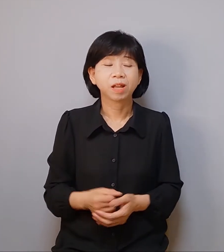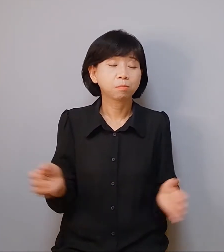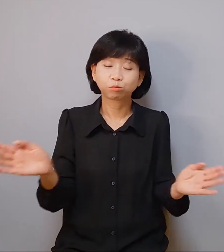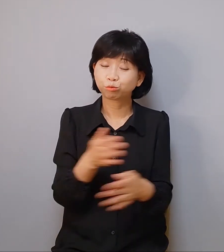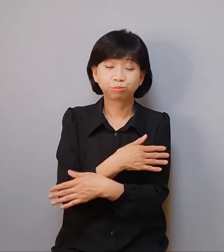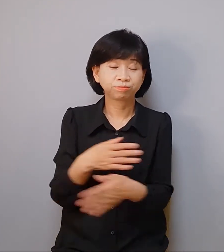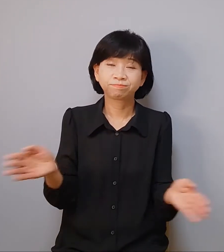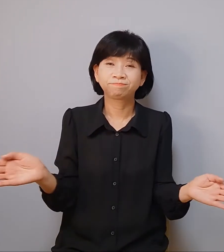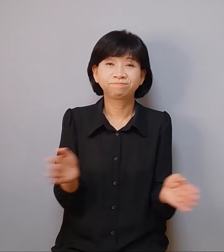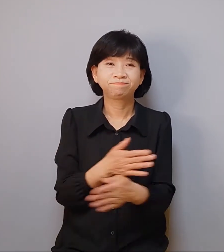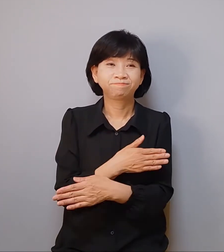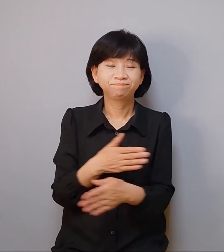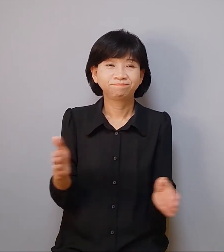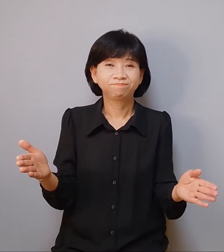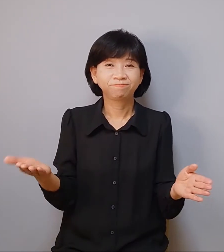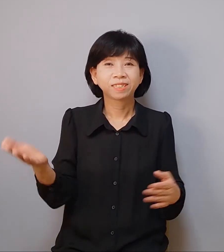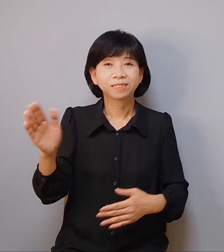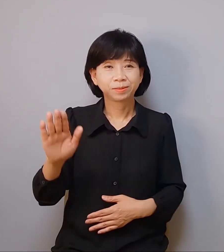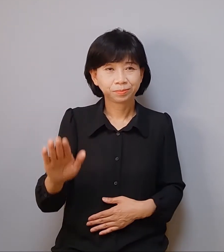하지만